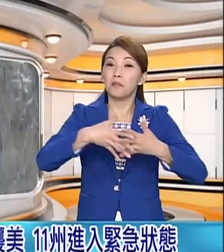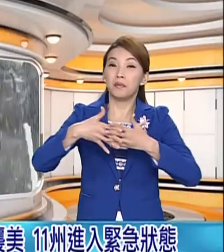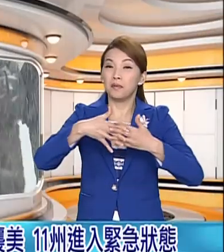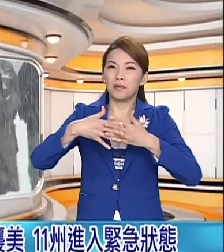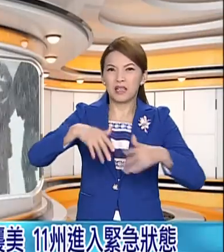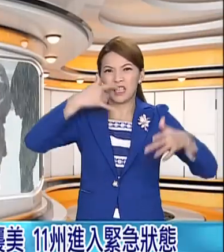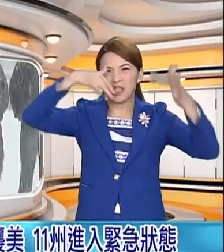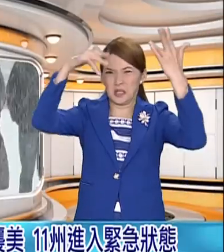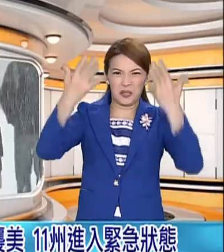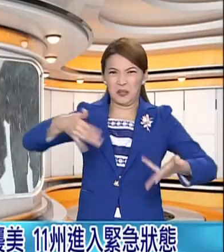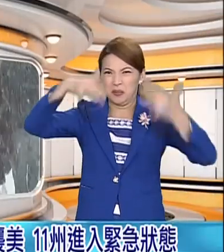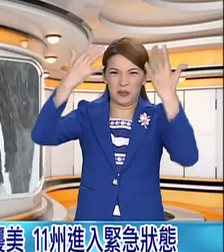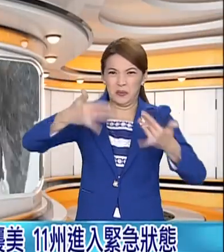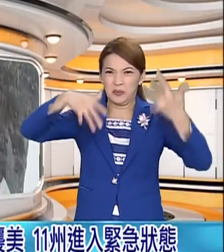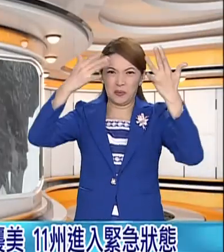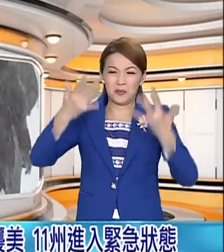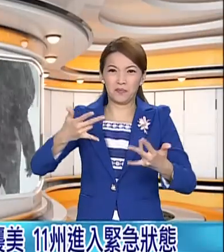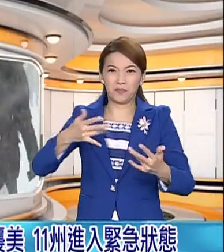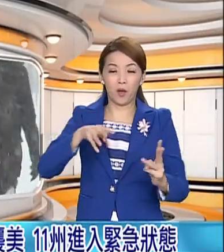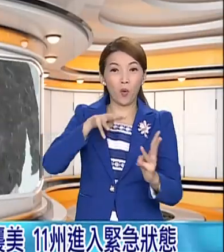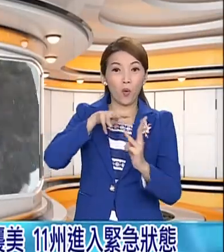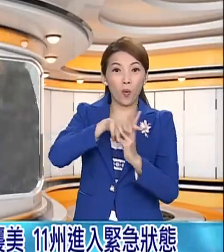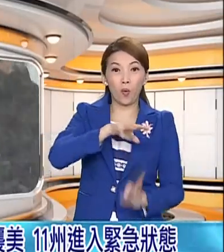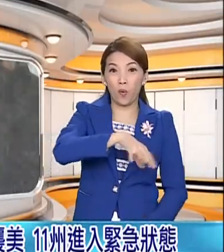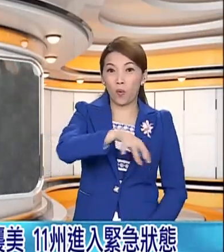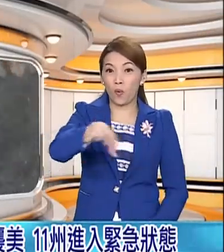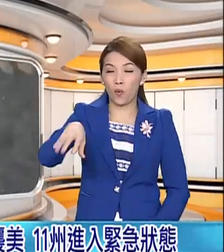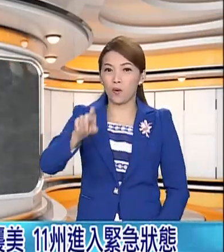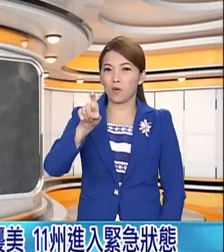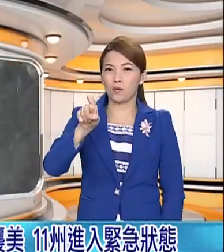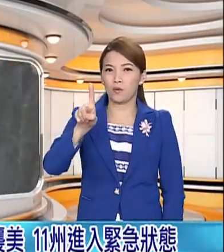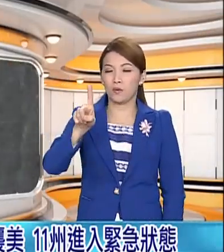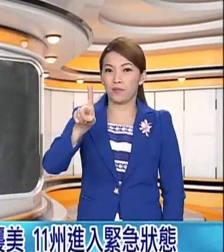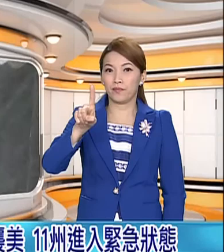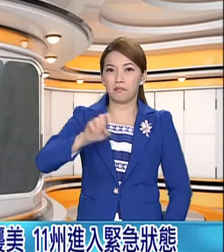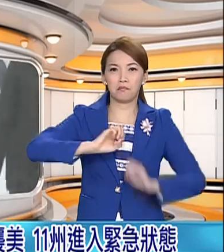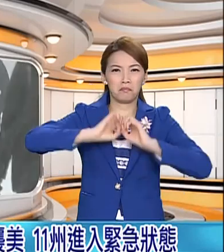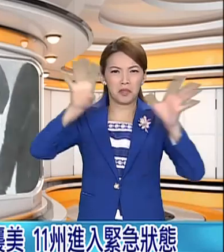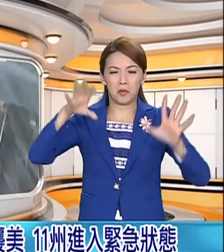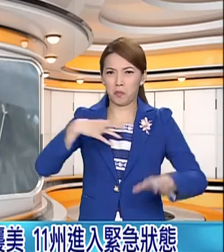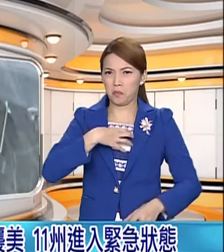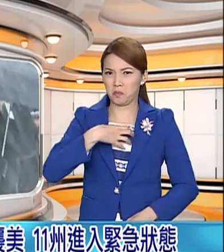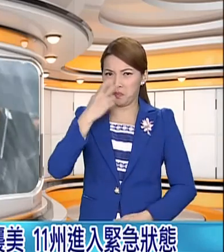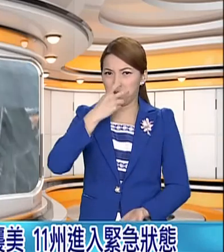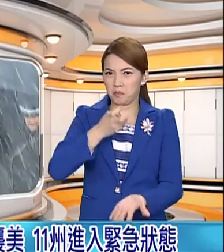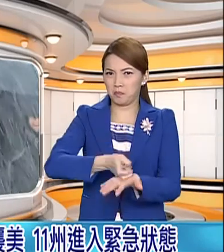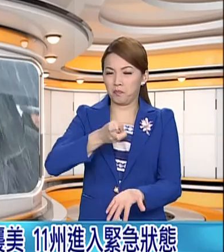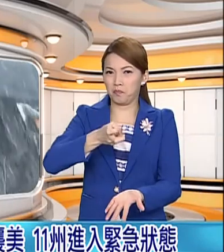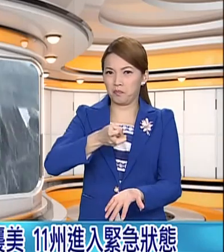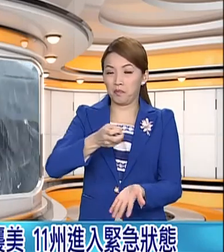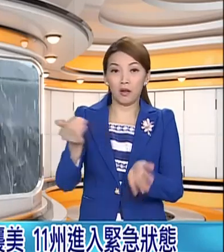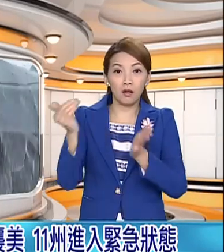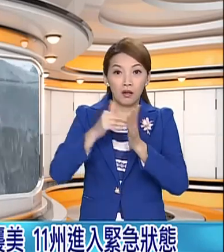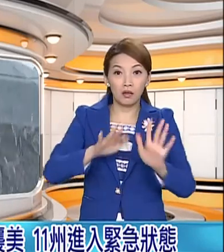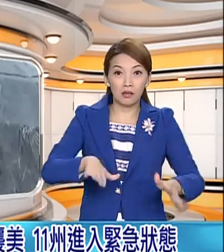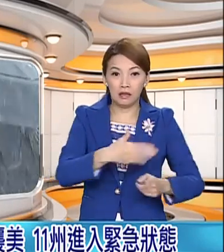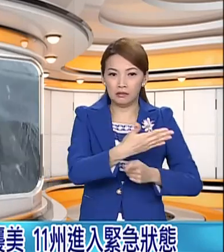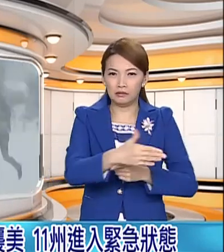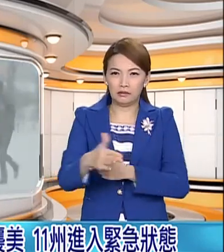美国暴风雪来袭，11个州宣布进入紧急状态，目前已经造成至少